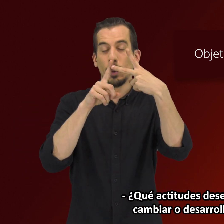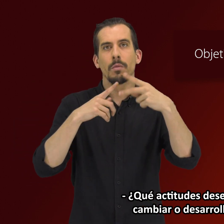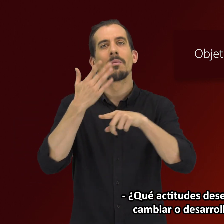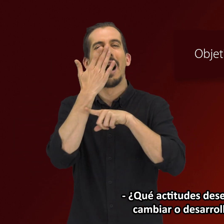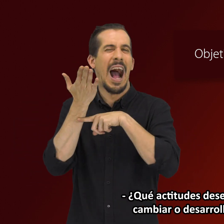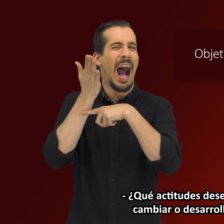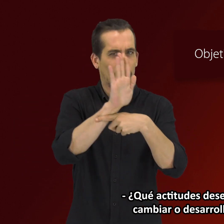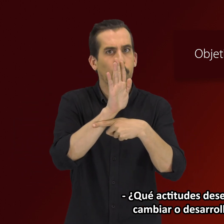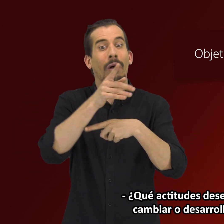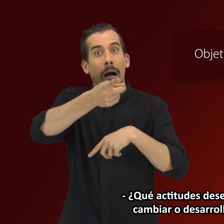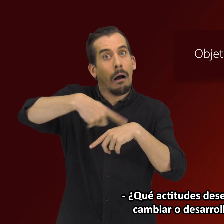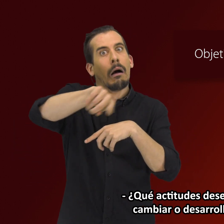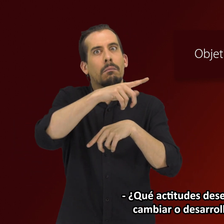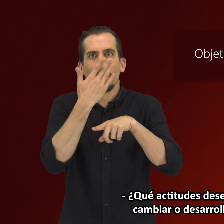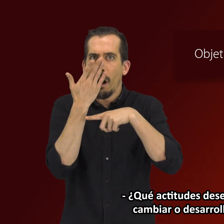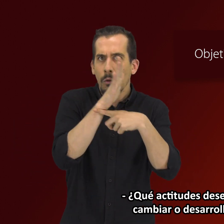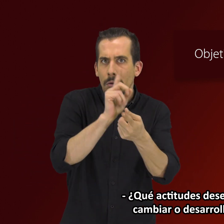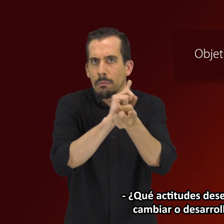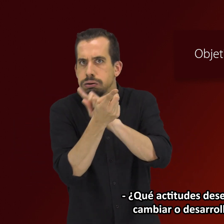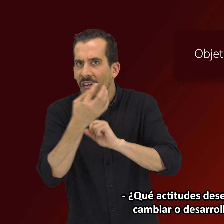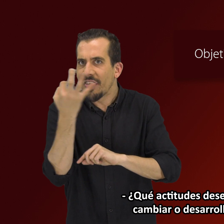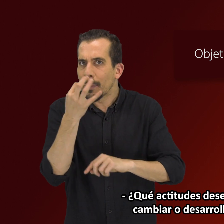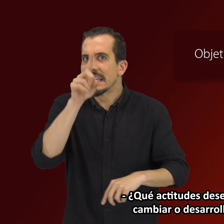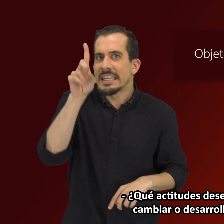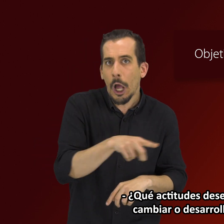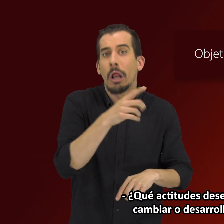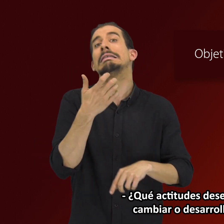¿Qué actitudes deseamos cambiar o desarrollar?